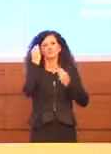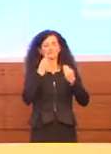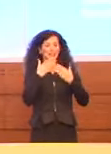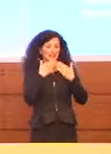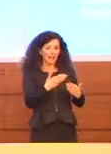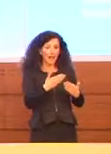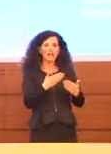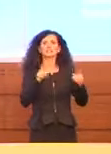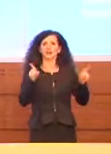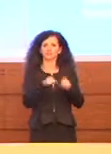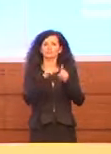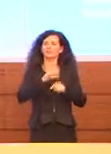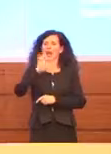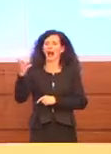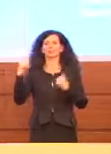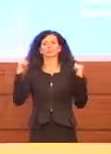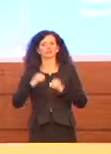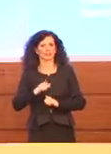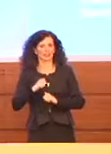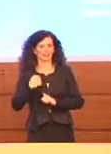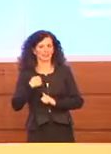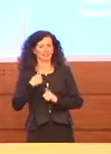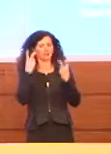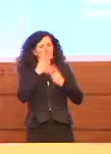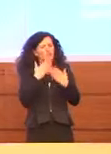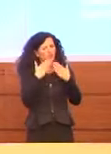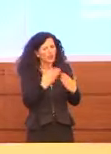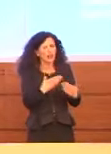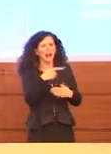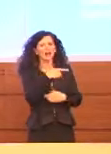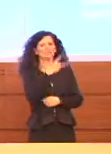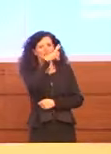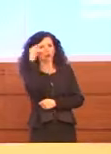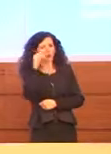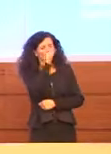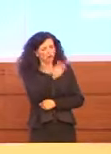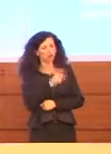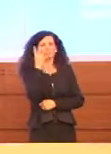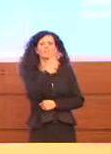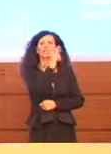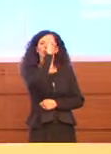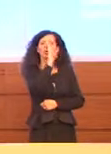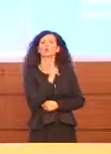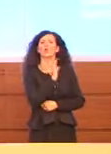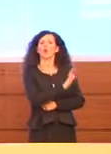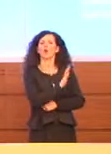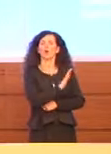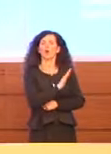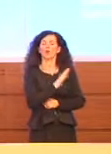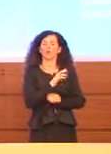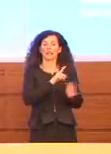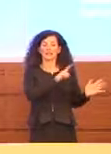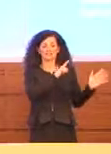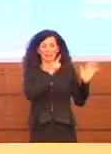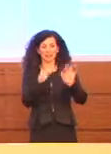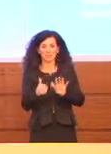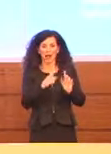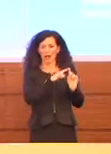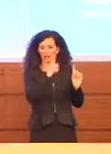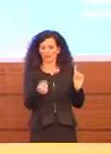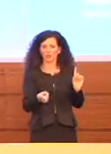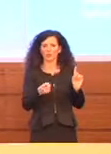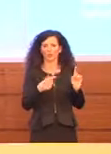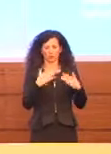molti altri miei concittadini e le siamo veramente grati e riconoscenti per il ruolo che ha svolto in questi due settimane per il punto di riferimento